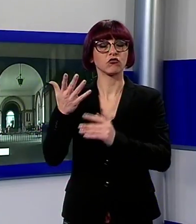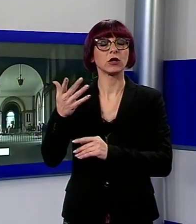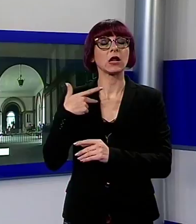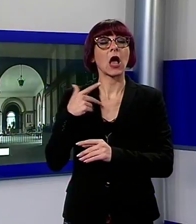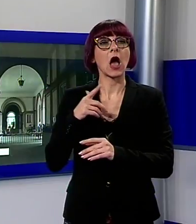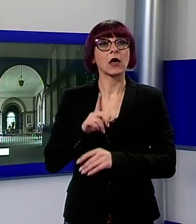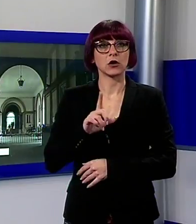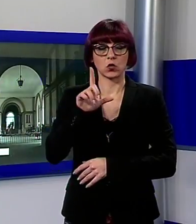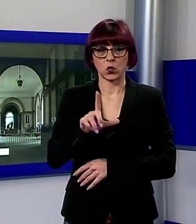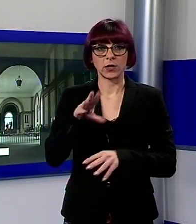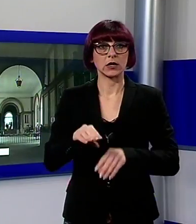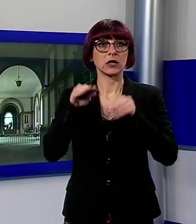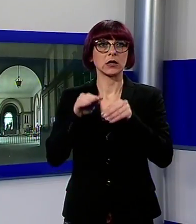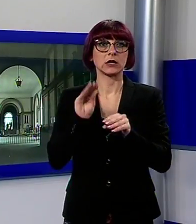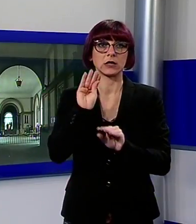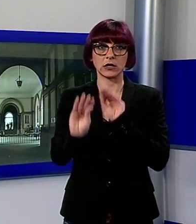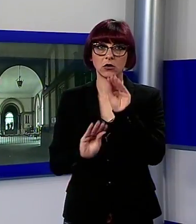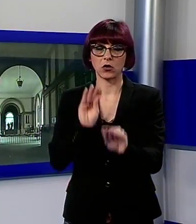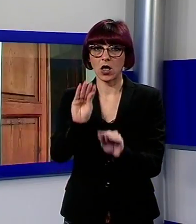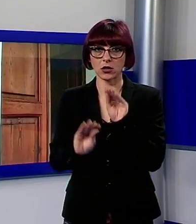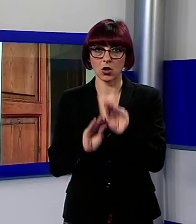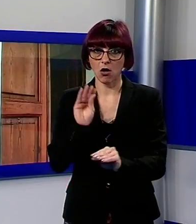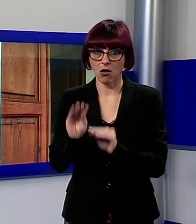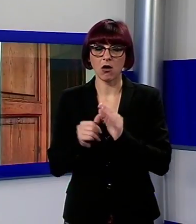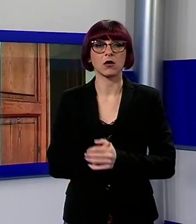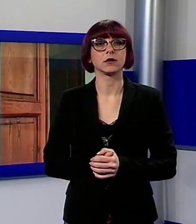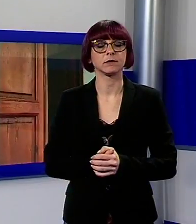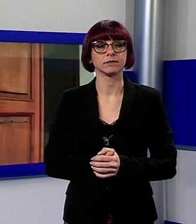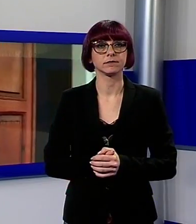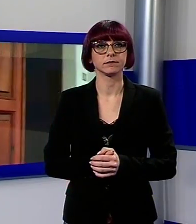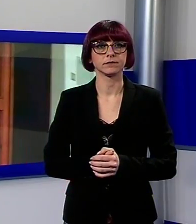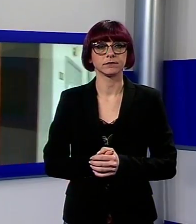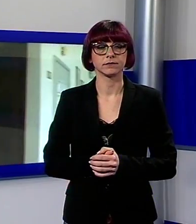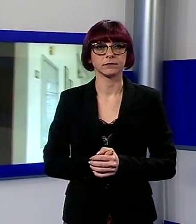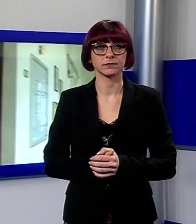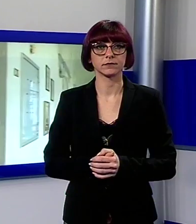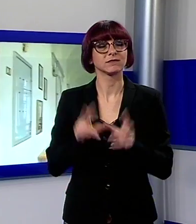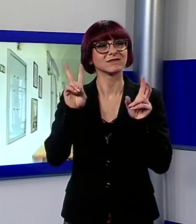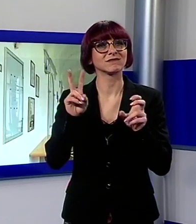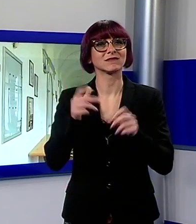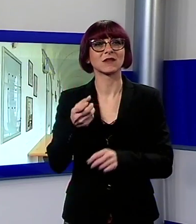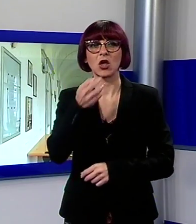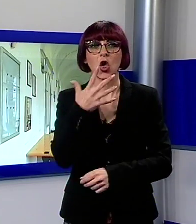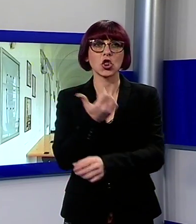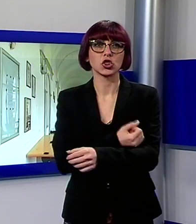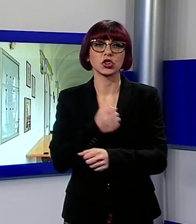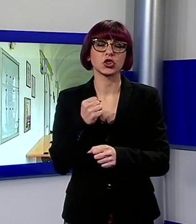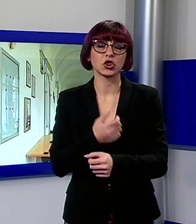lo scandalo doping nel ciclismo che ha travolto la squadra dilettantistica Gran Fondo del Diablo Altopac. Si tratta di